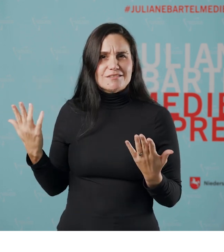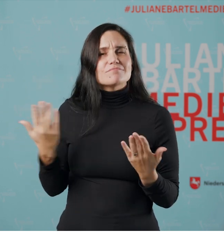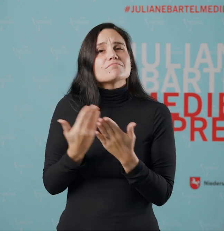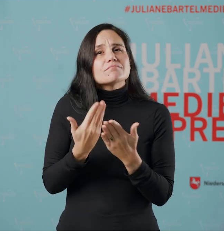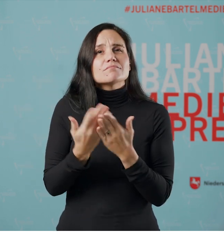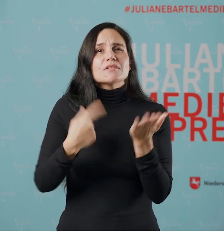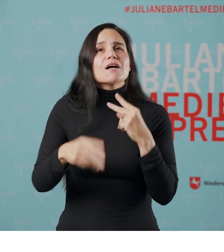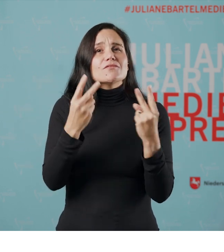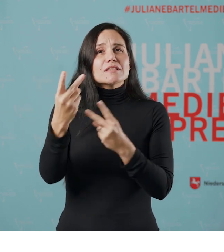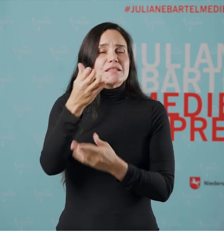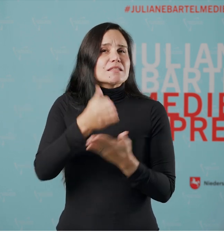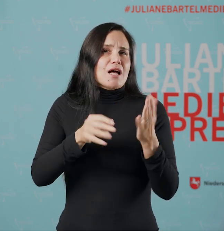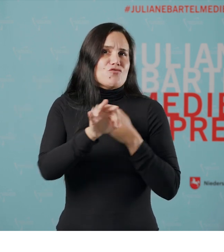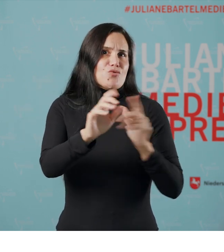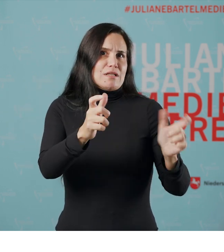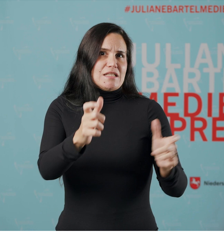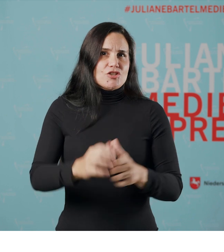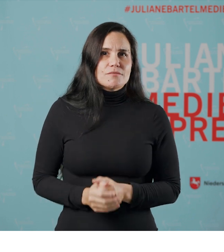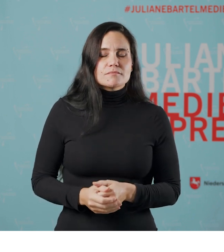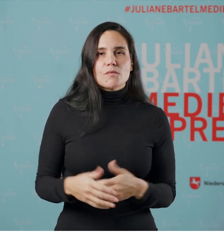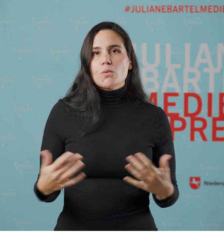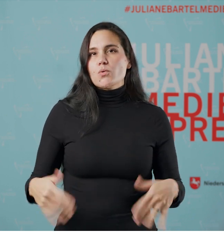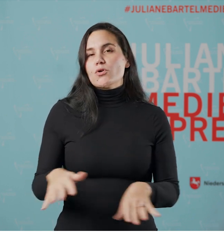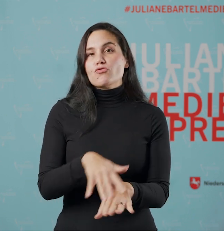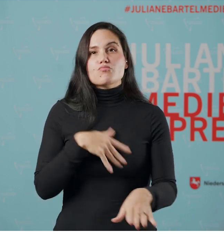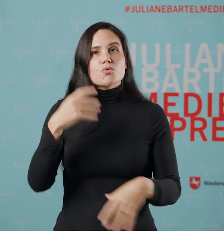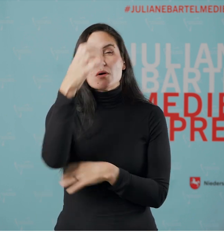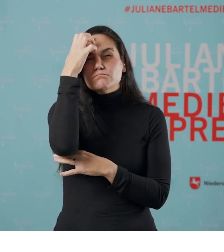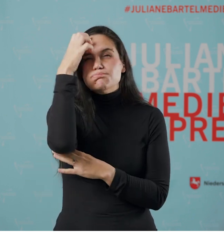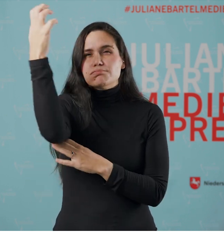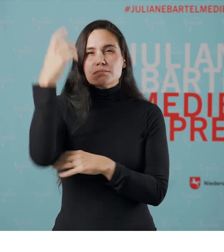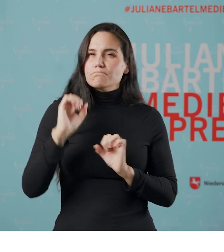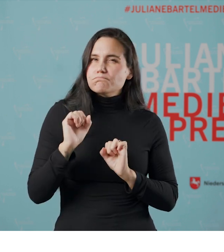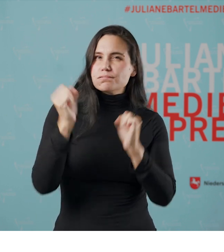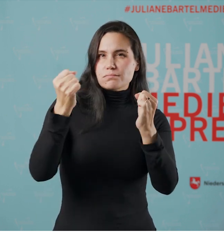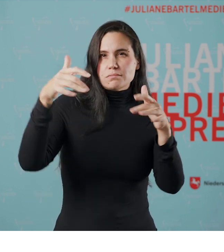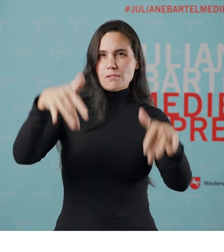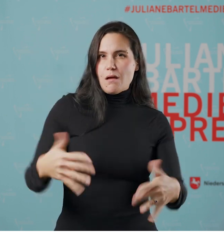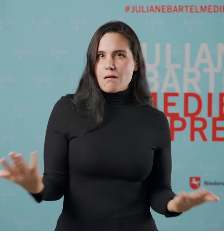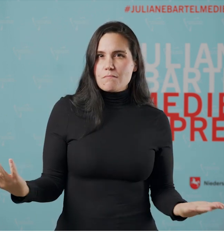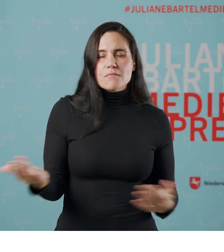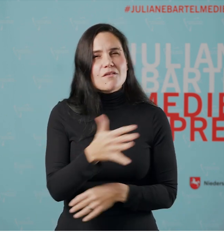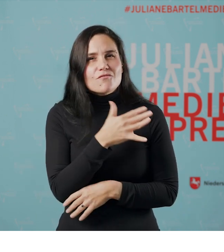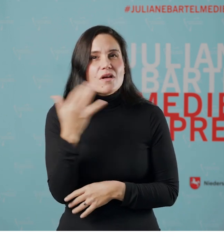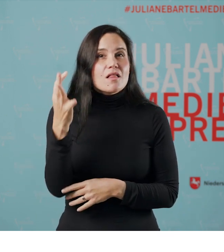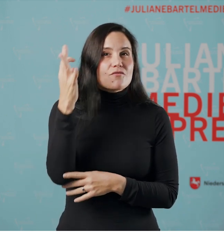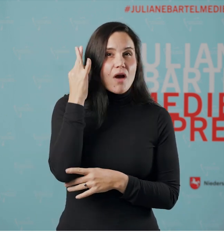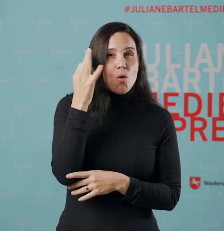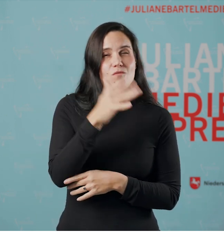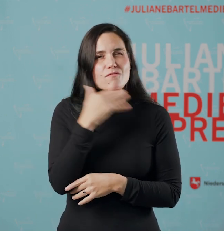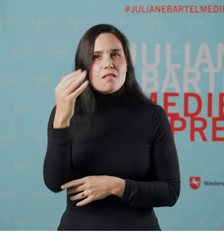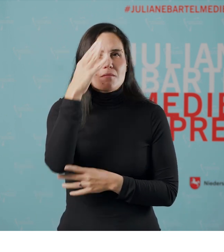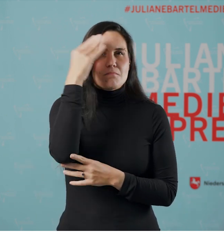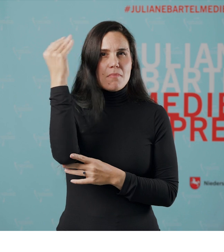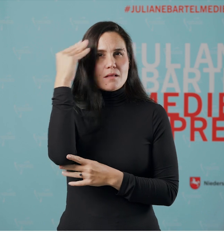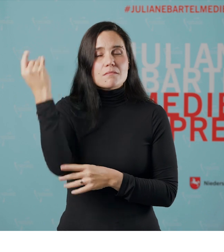leisten und ein wichtiger Teil der Gesellschaft sind. Und man spürt die Leidenschaft und auch den Aufbruch, mit dem viele Frauen